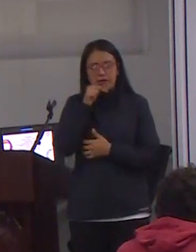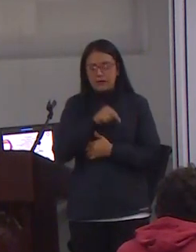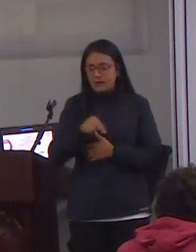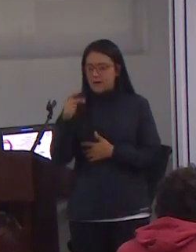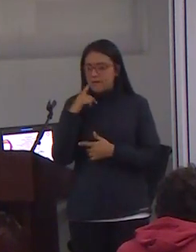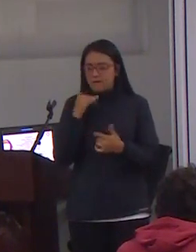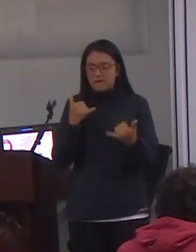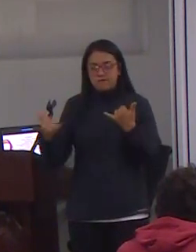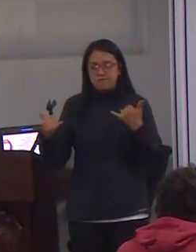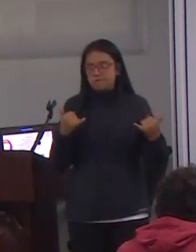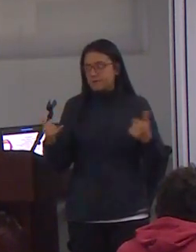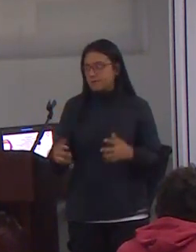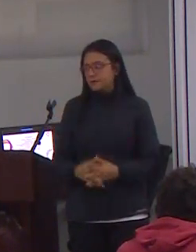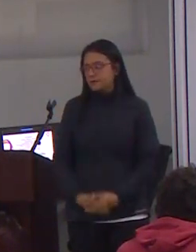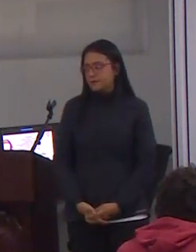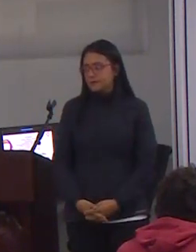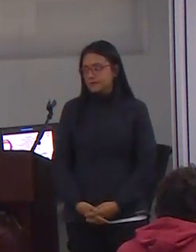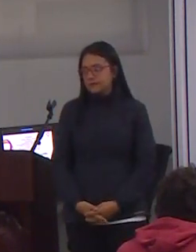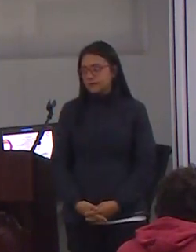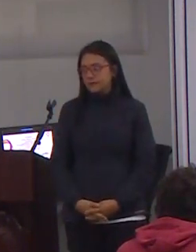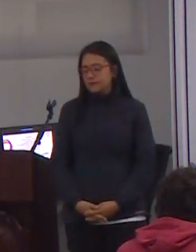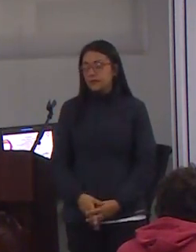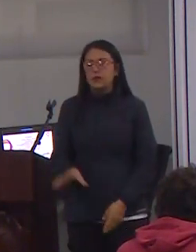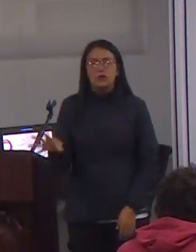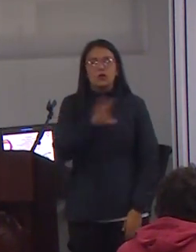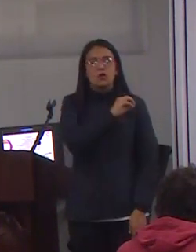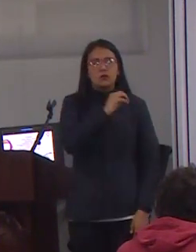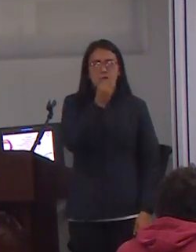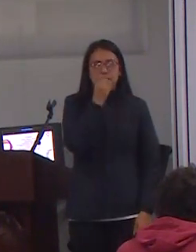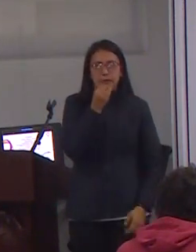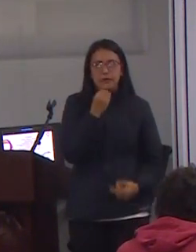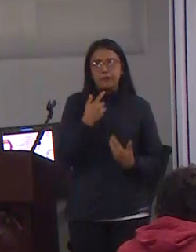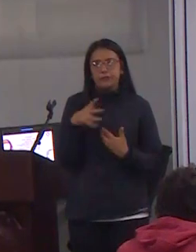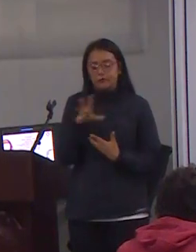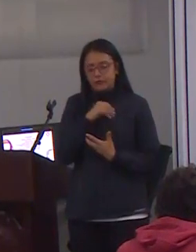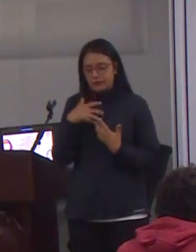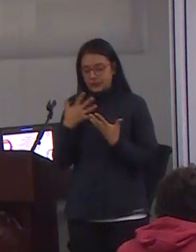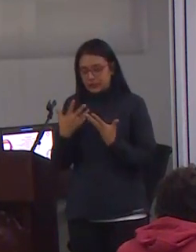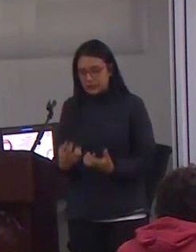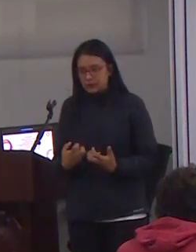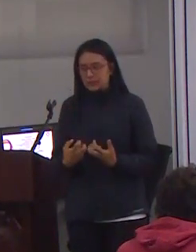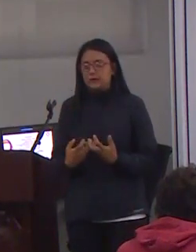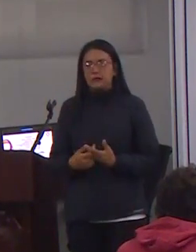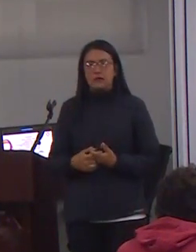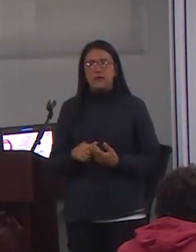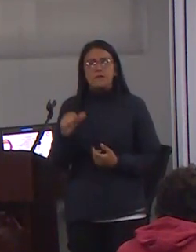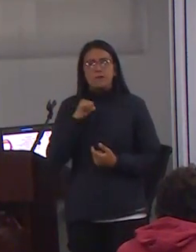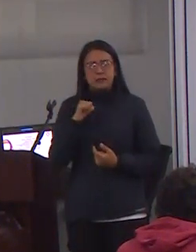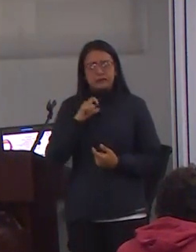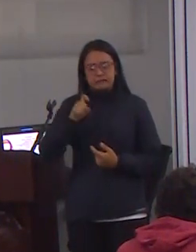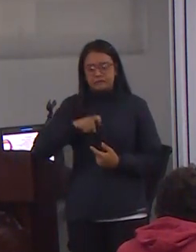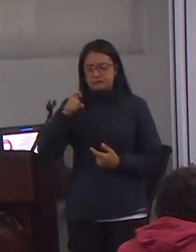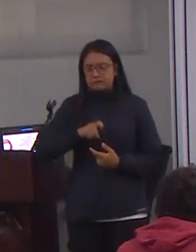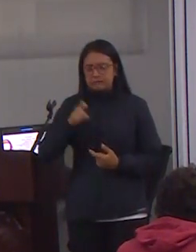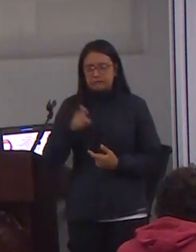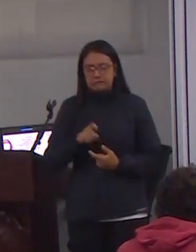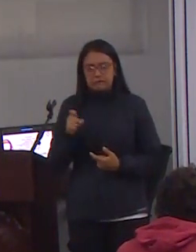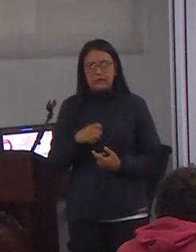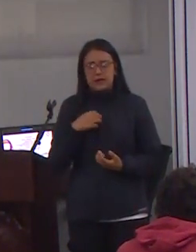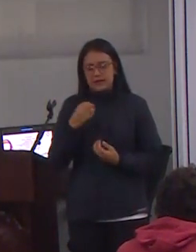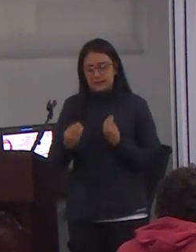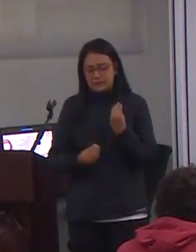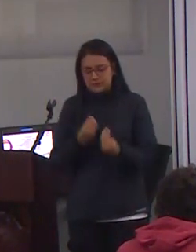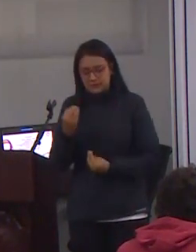o sea todos comemos queremos tenemos necesidad del ser del